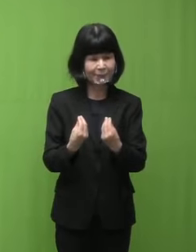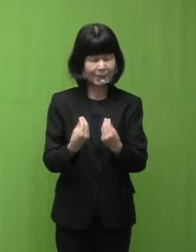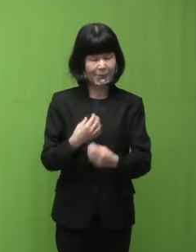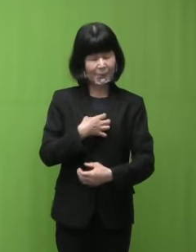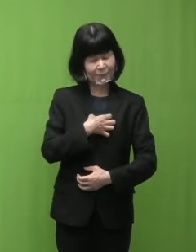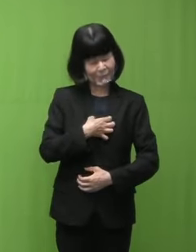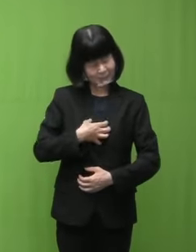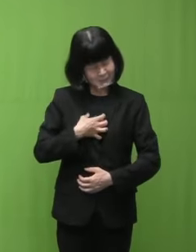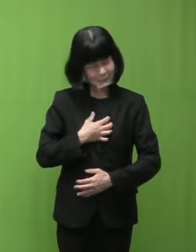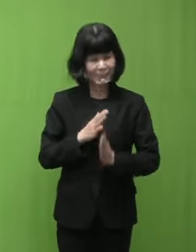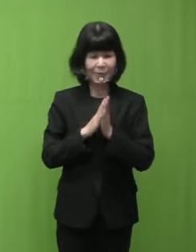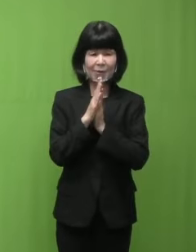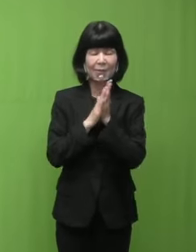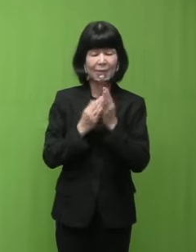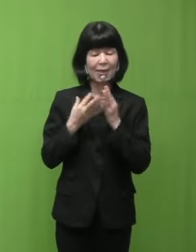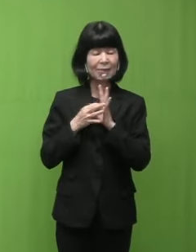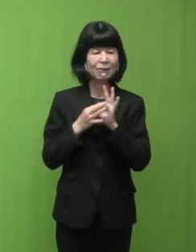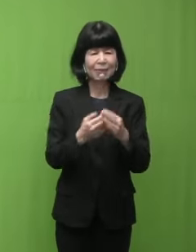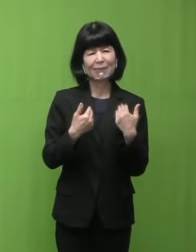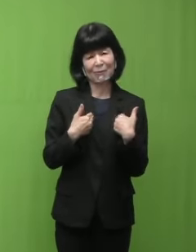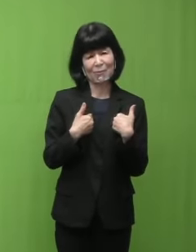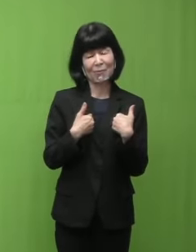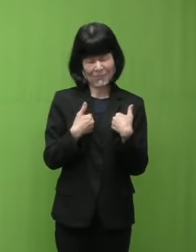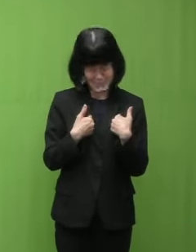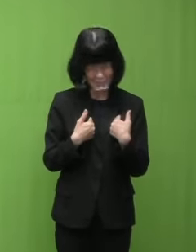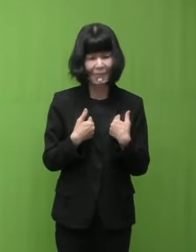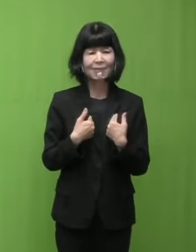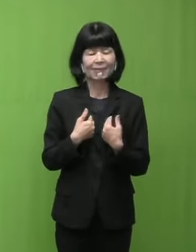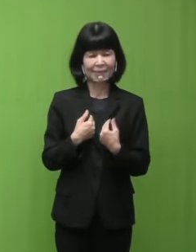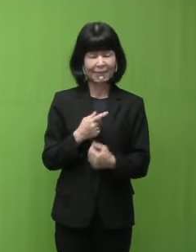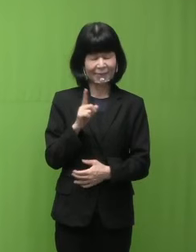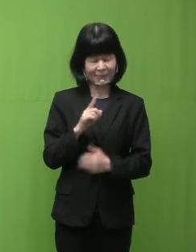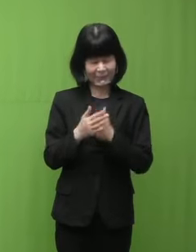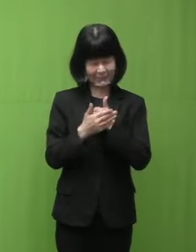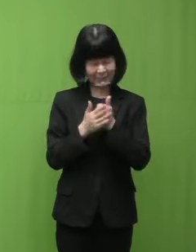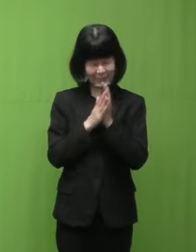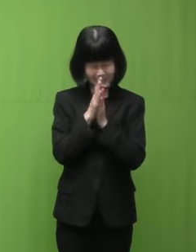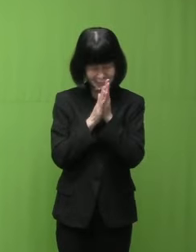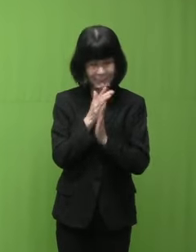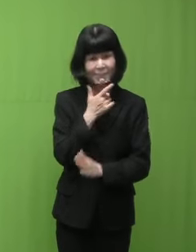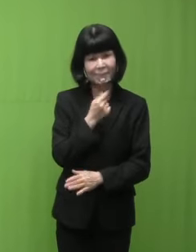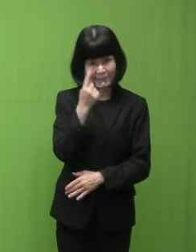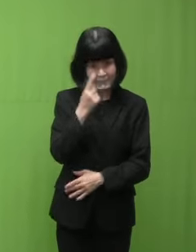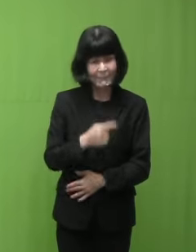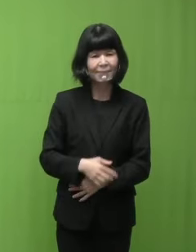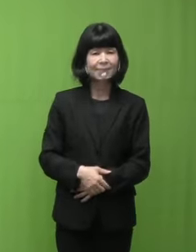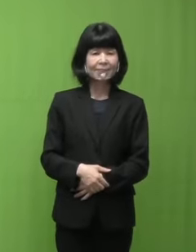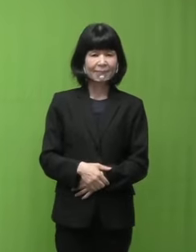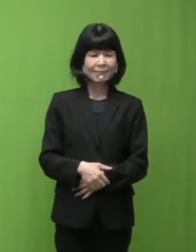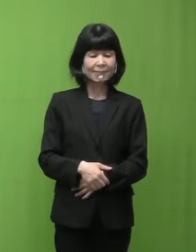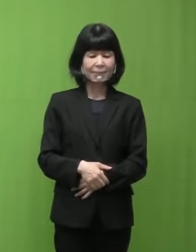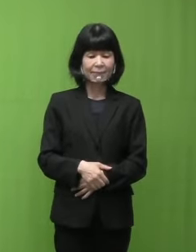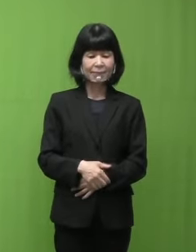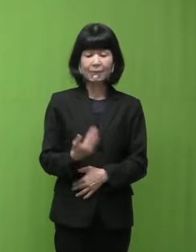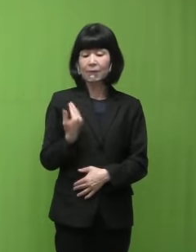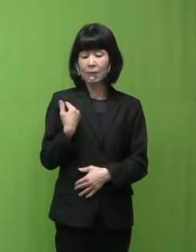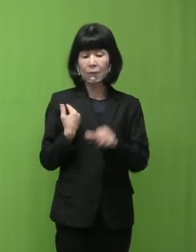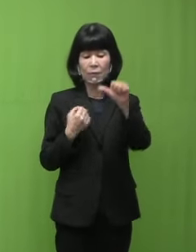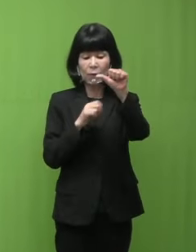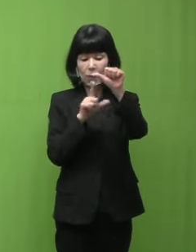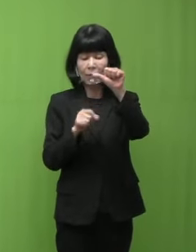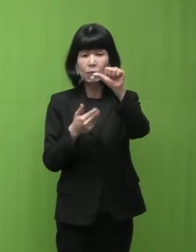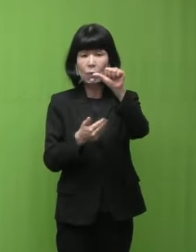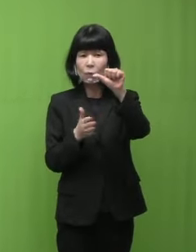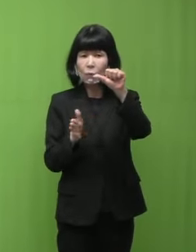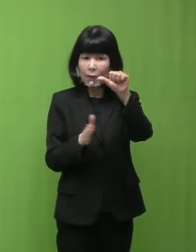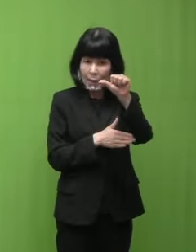心苦しいお願いを続けることになりますけれども何卒ご協力を申し上げたいと思いますしこの5月9日からのです